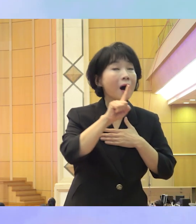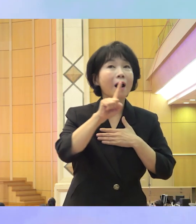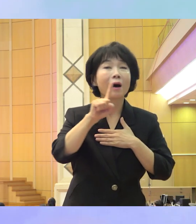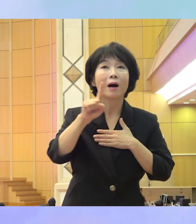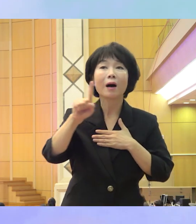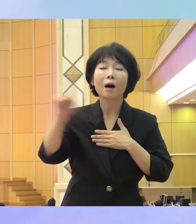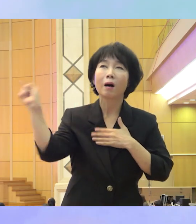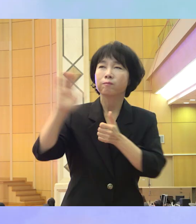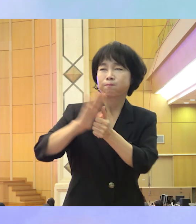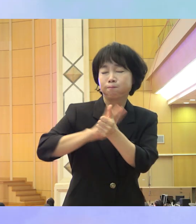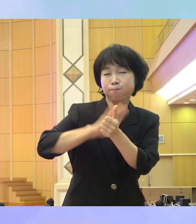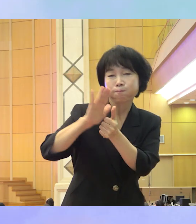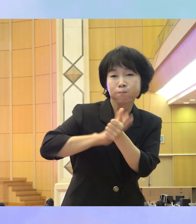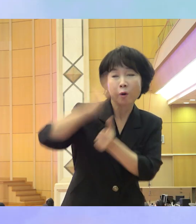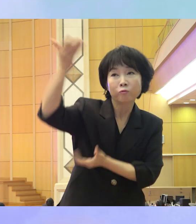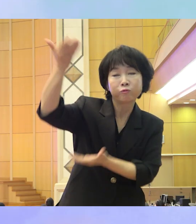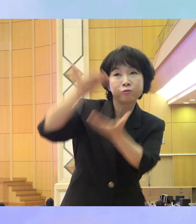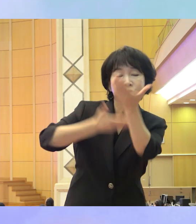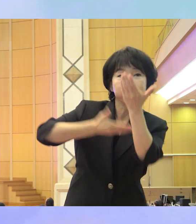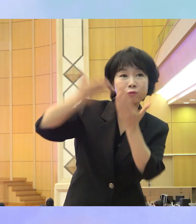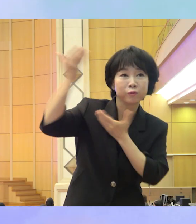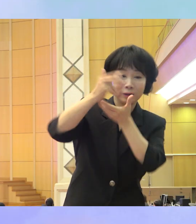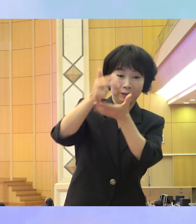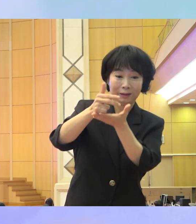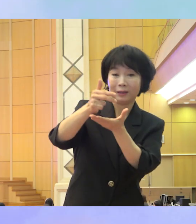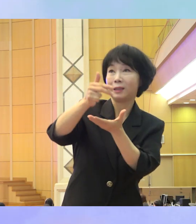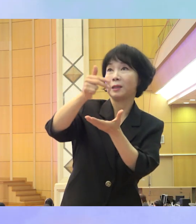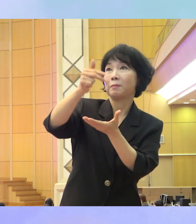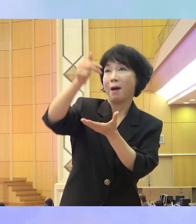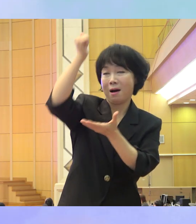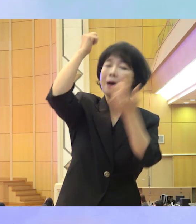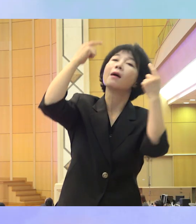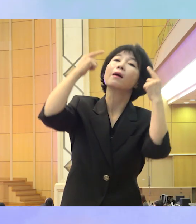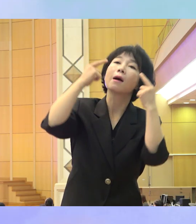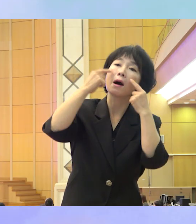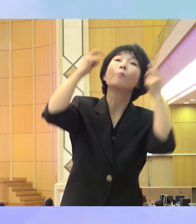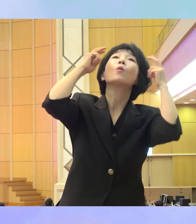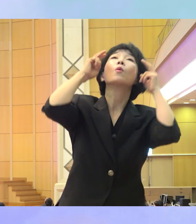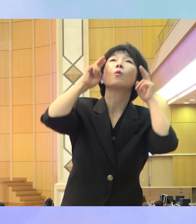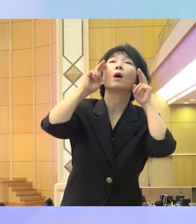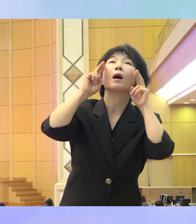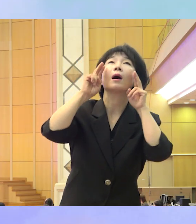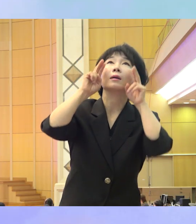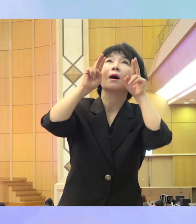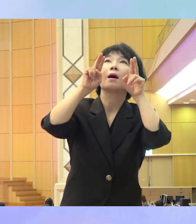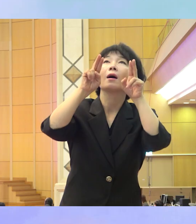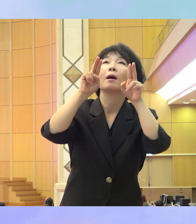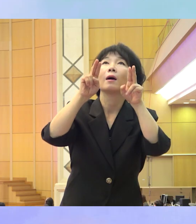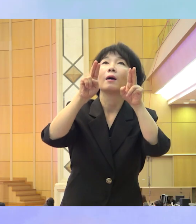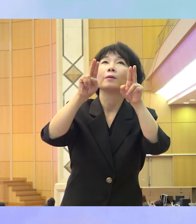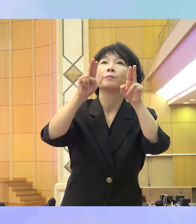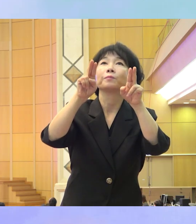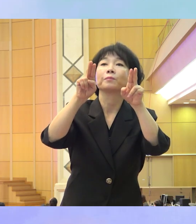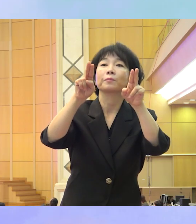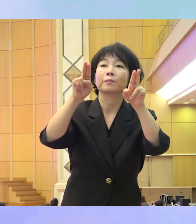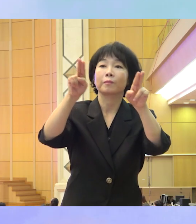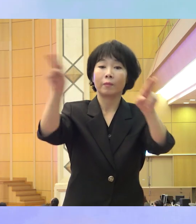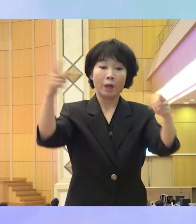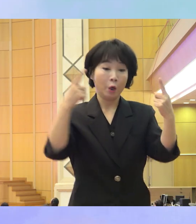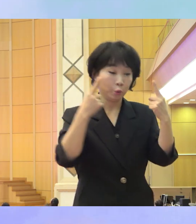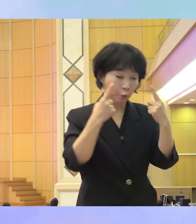친구들아, 위로의 주님 바라보아라.